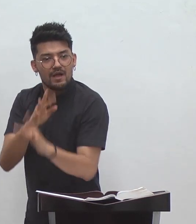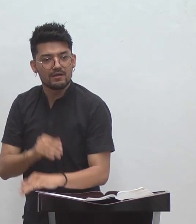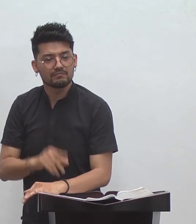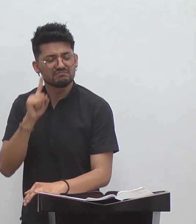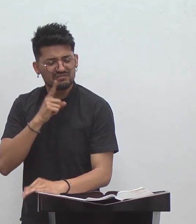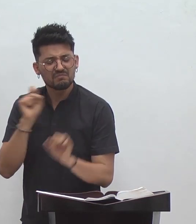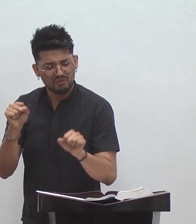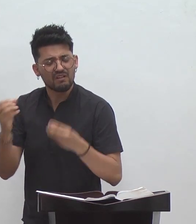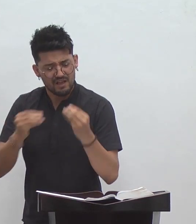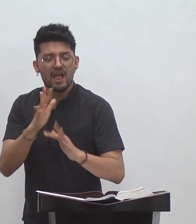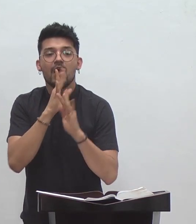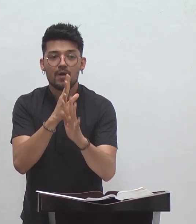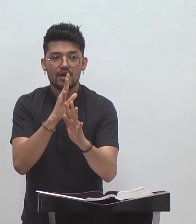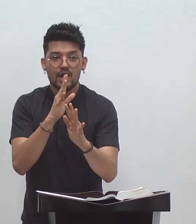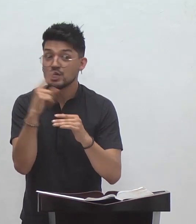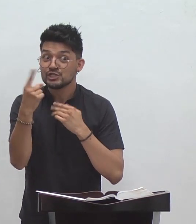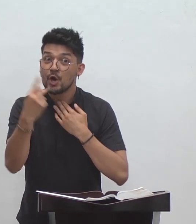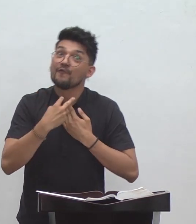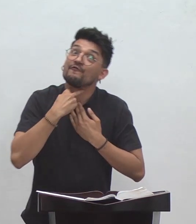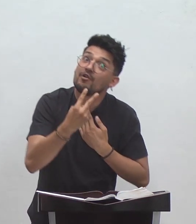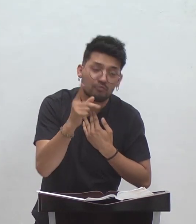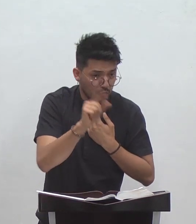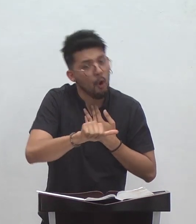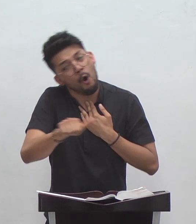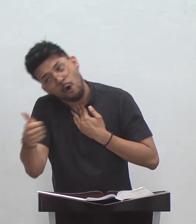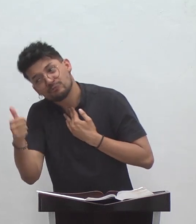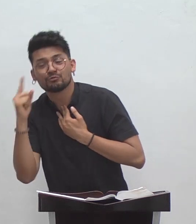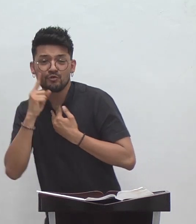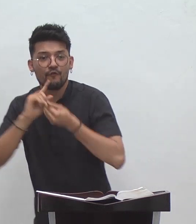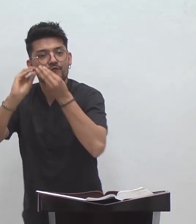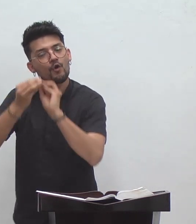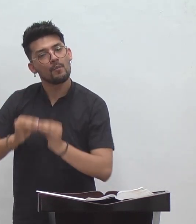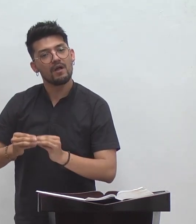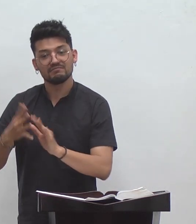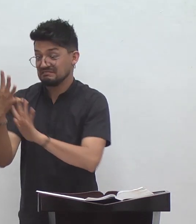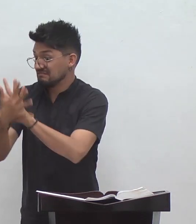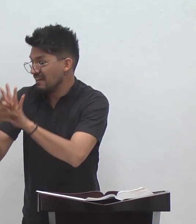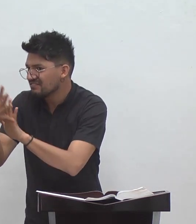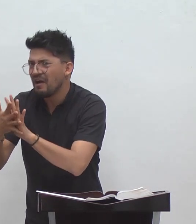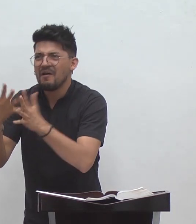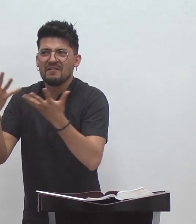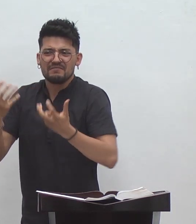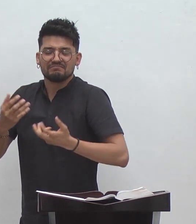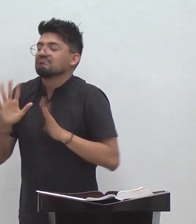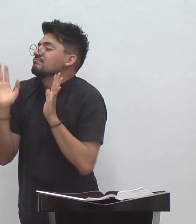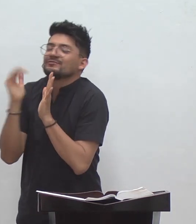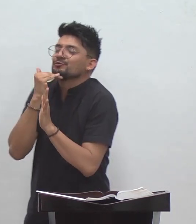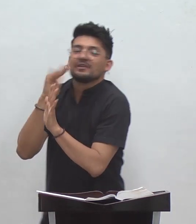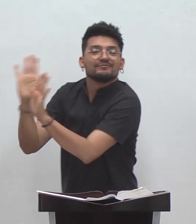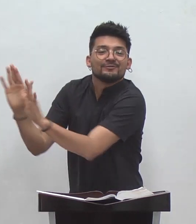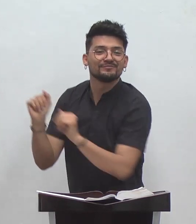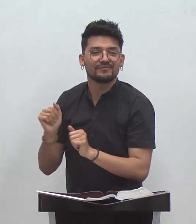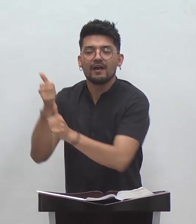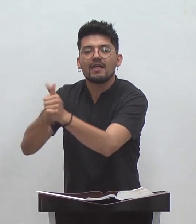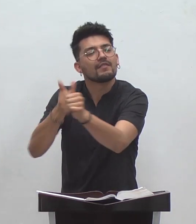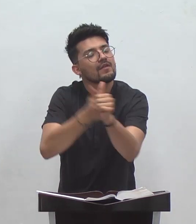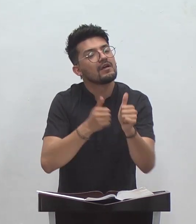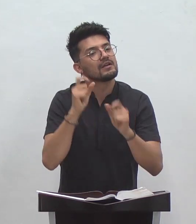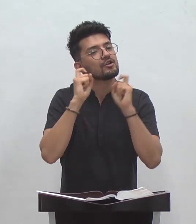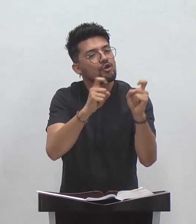la llenura del Espíritu y su manifestación en lenguas. ¿Sabe qué? No solo con la voz los sordos hablan en lenguas. Cada uno Dios